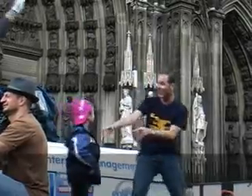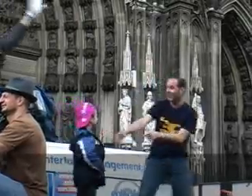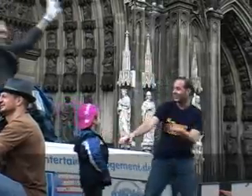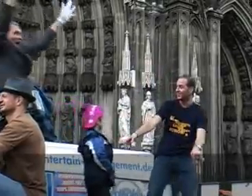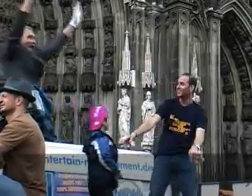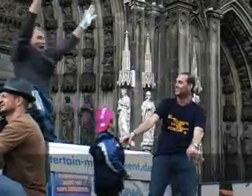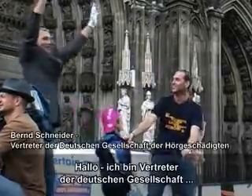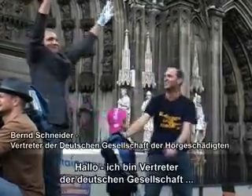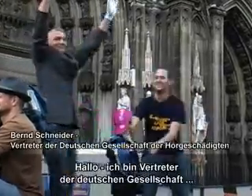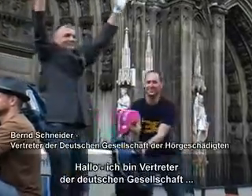Hallo!